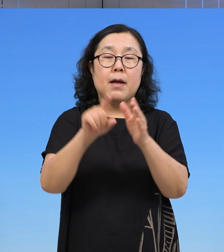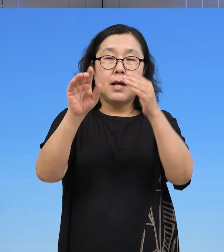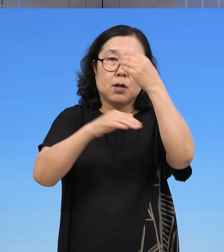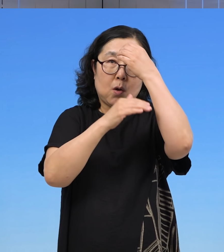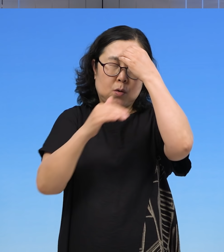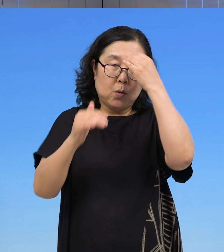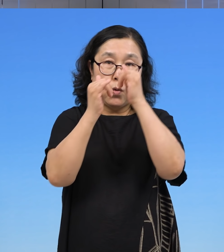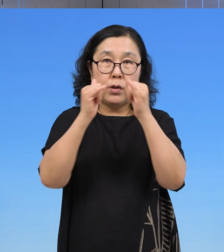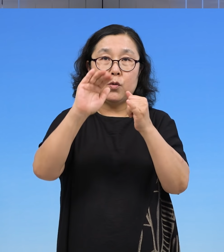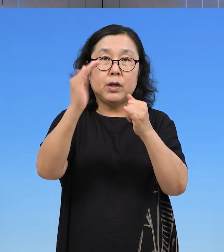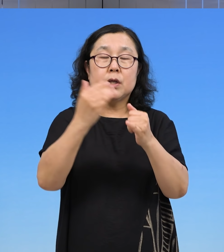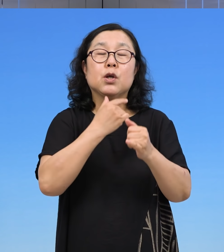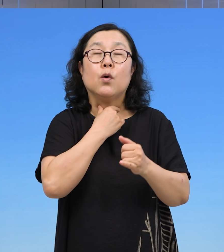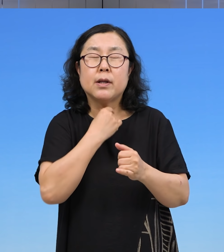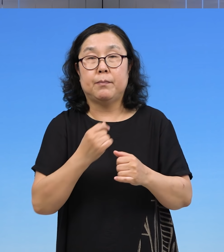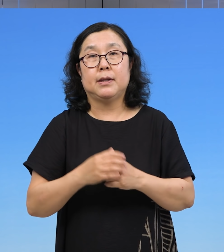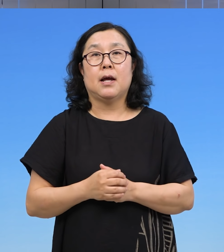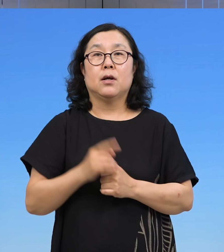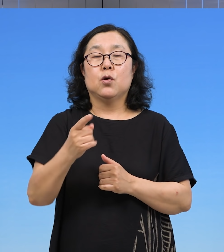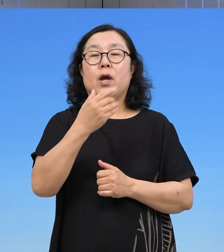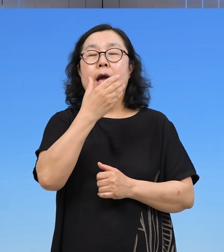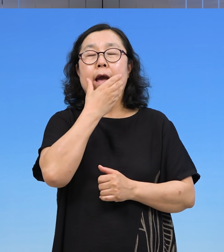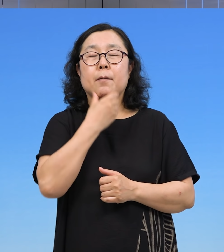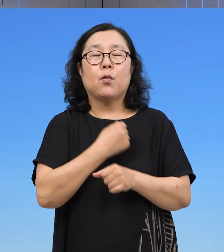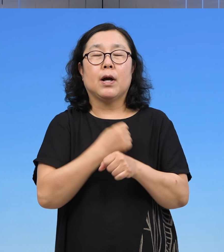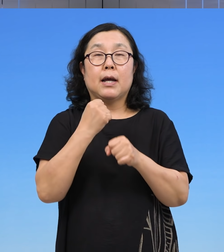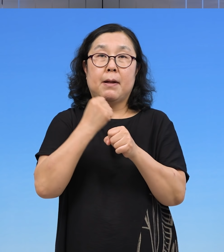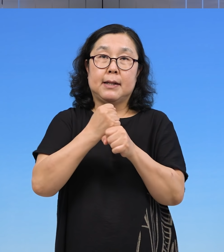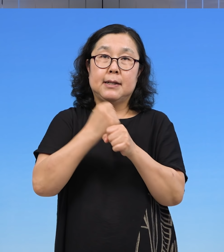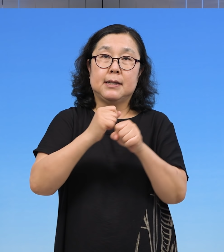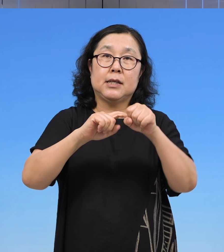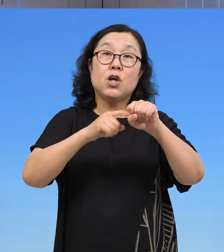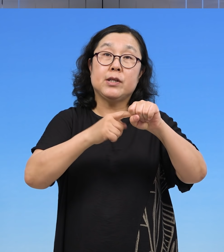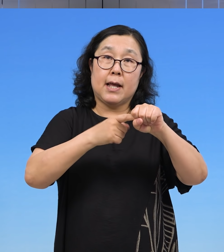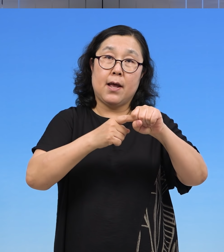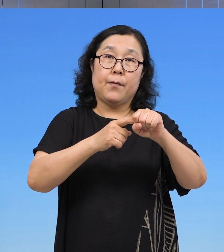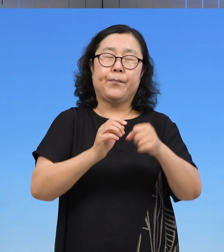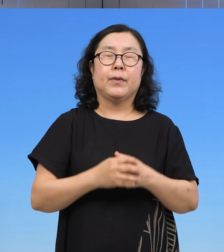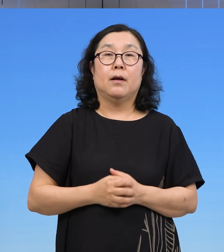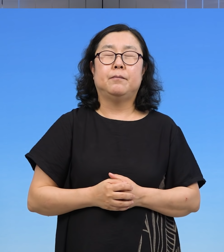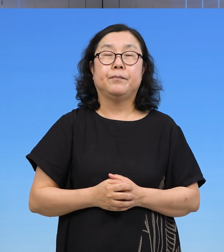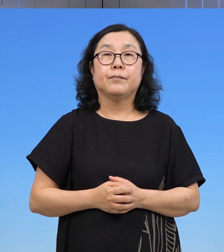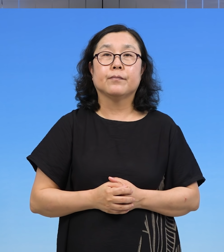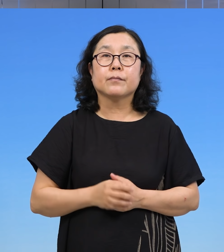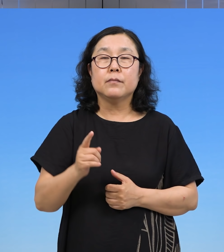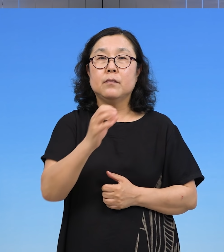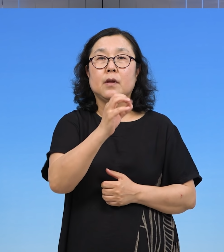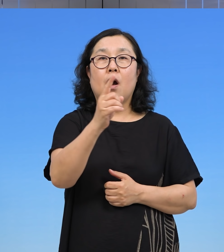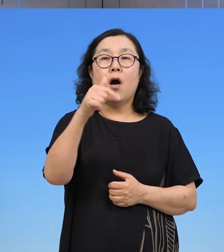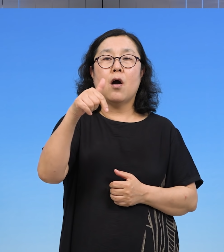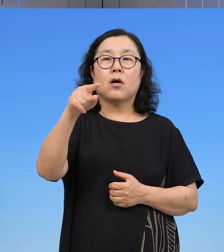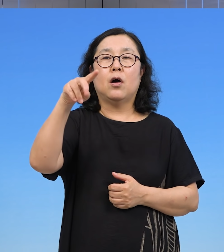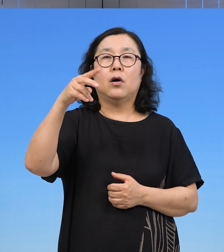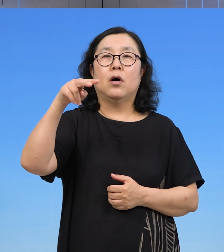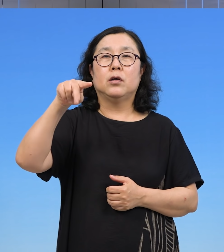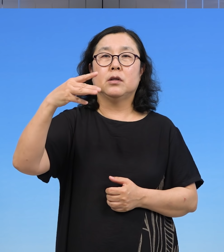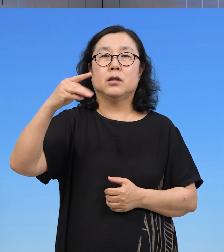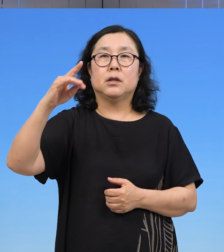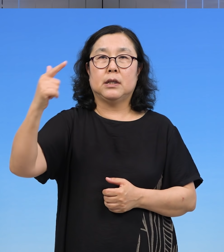그게 우리를 행복하게 하는 열쇠라는 겁니다 그래서 저는 이 설교를 준비하는 동안에 어거스틴이 했던 이 한마디를